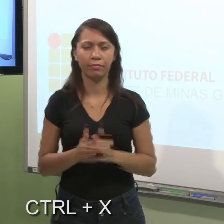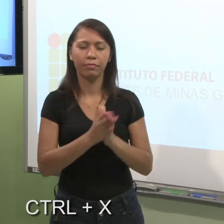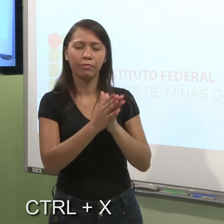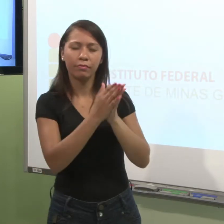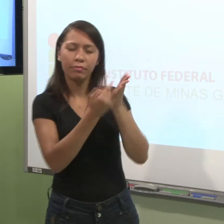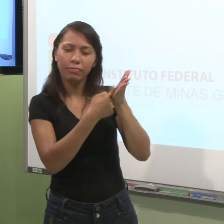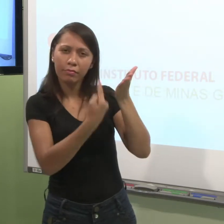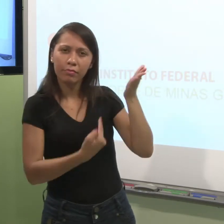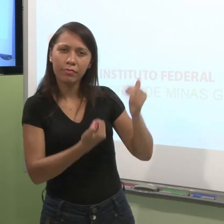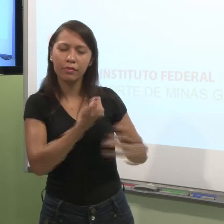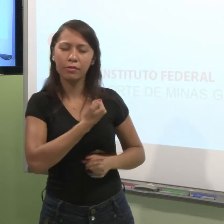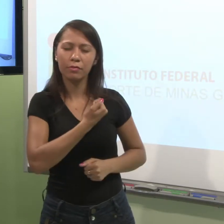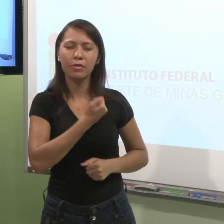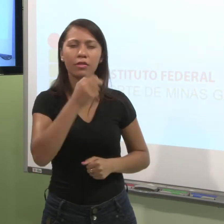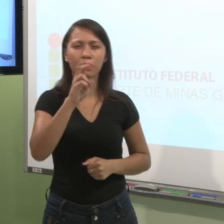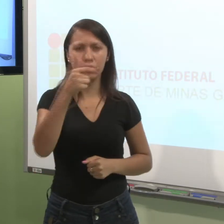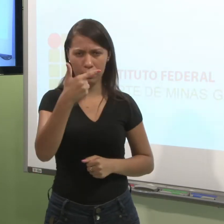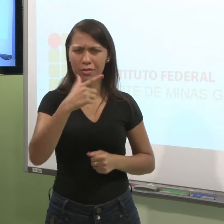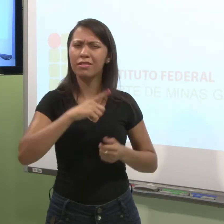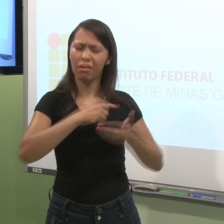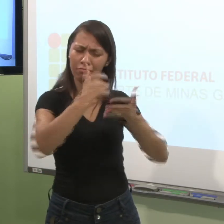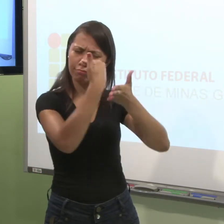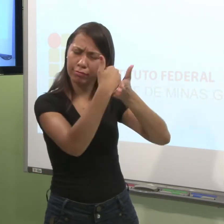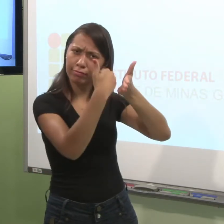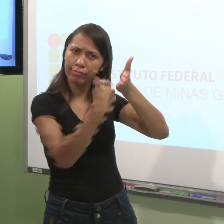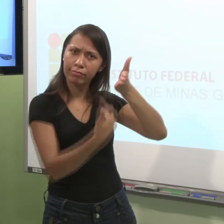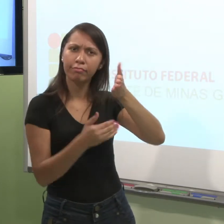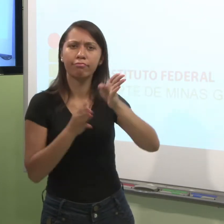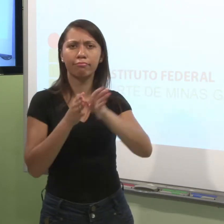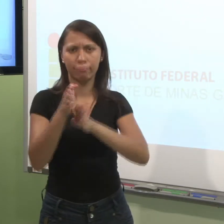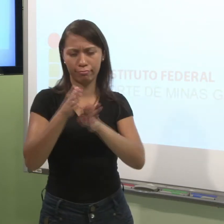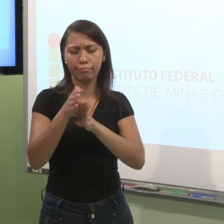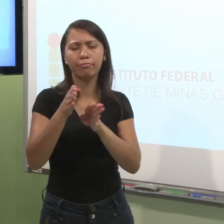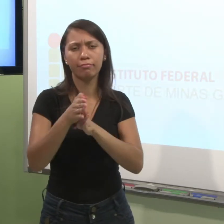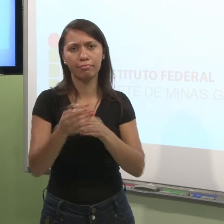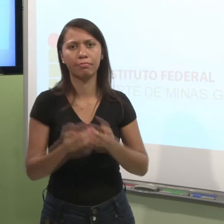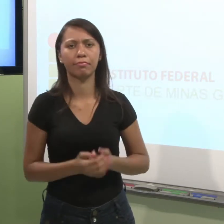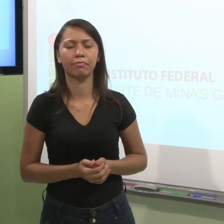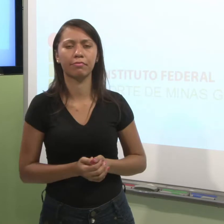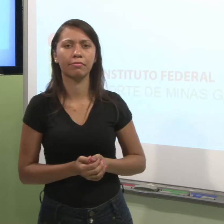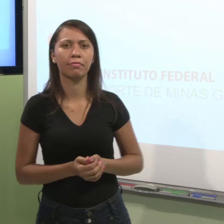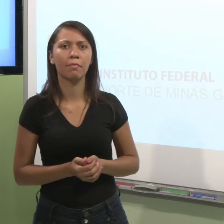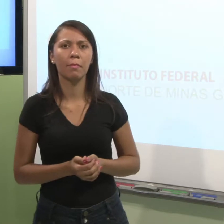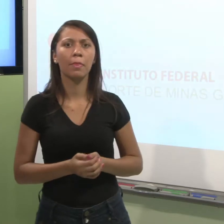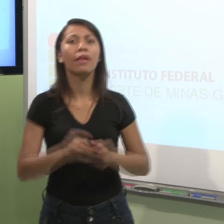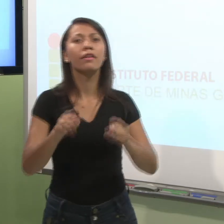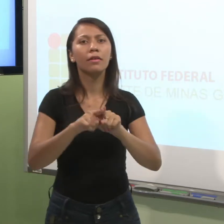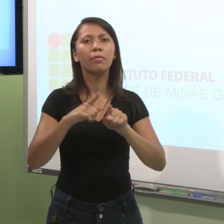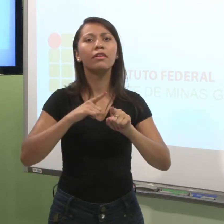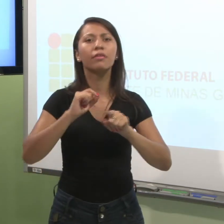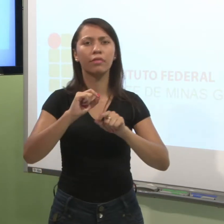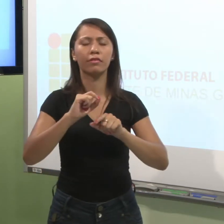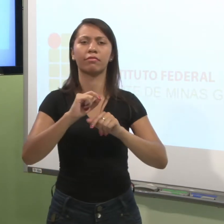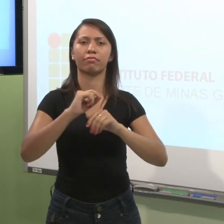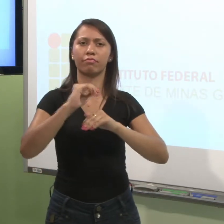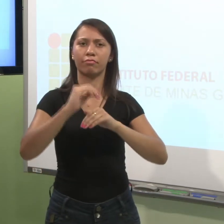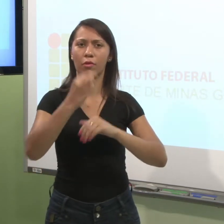vocês verão outros recursos e as devidas orientações. No processador de texto Word, existe